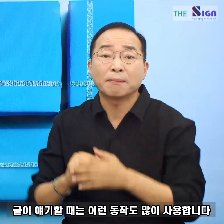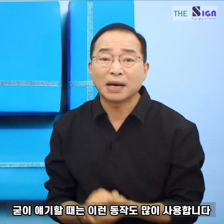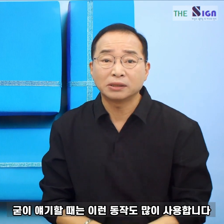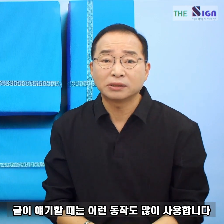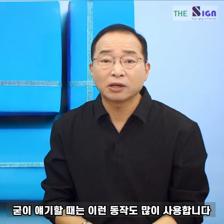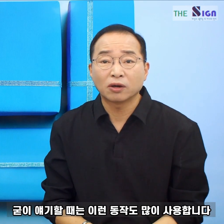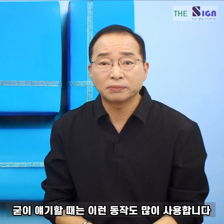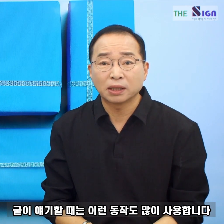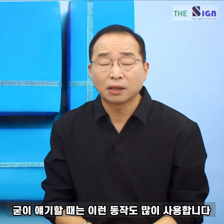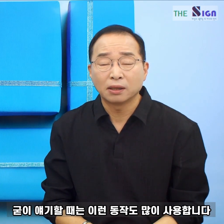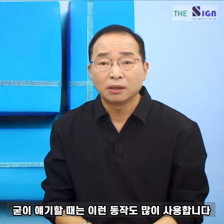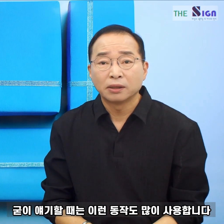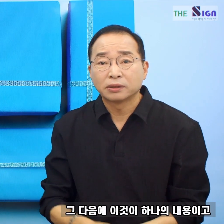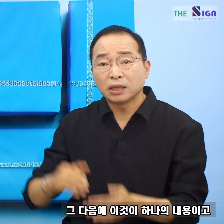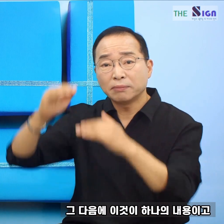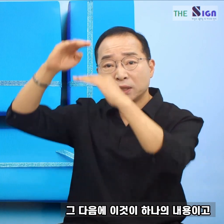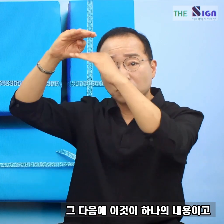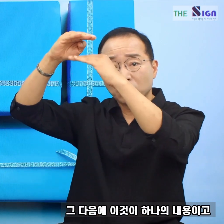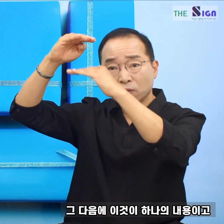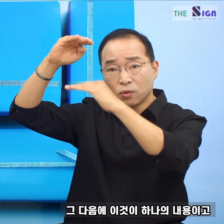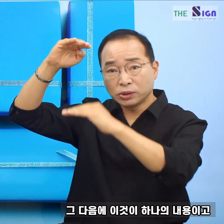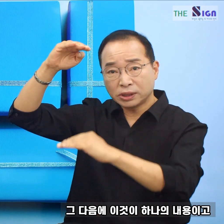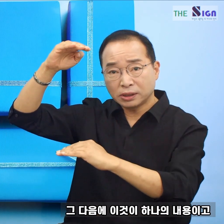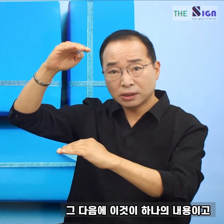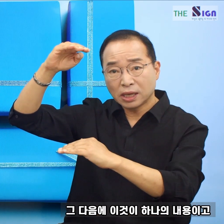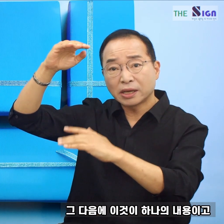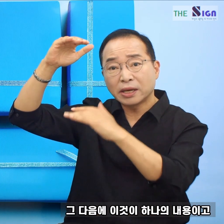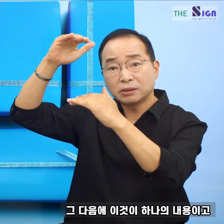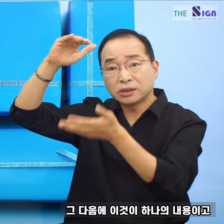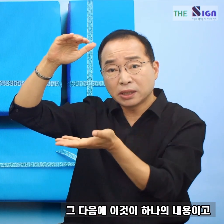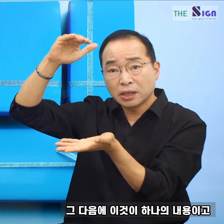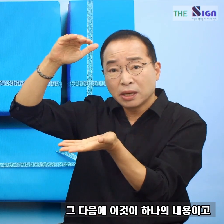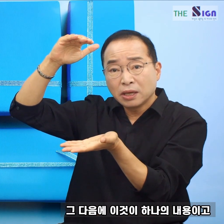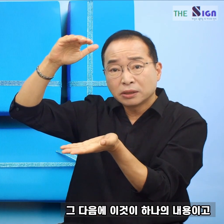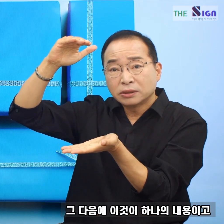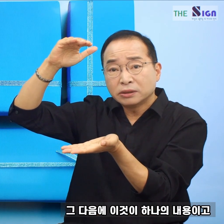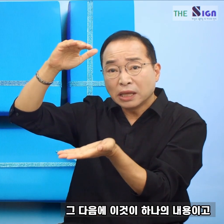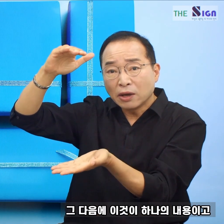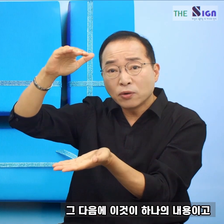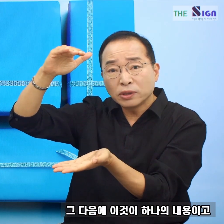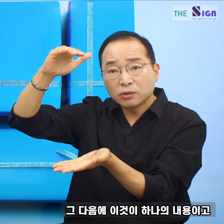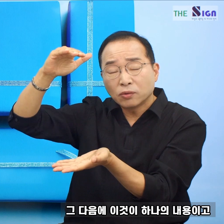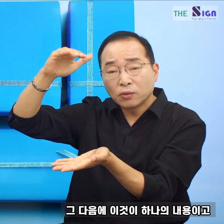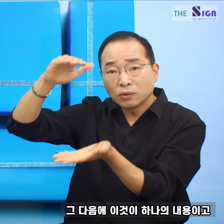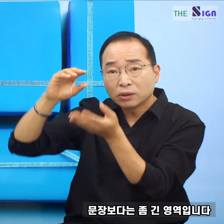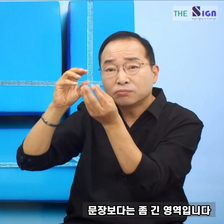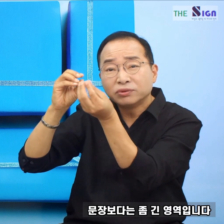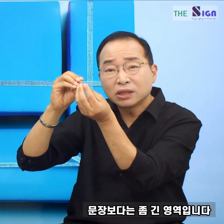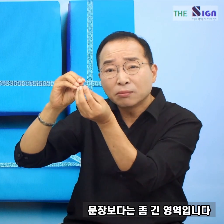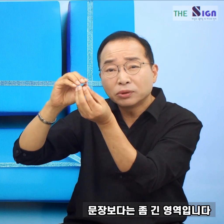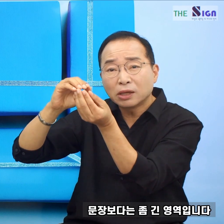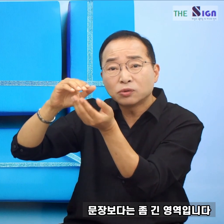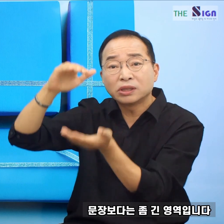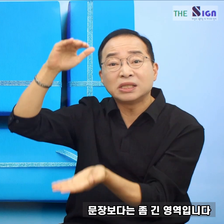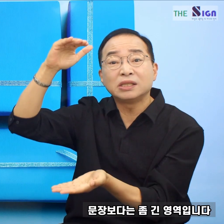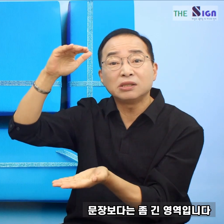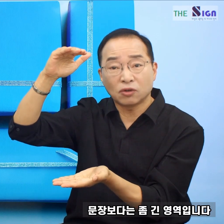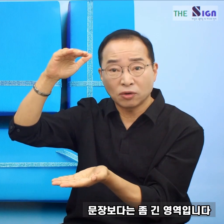많이 사용합니다. 그 다음에 요것이 하나의 이제 그 내용이고 그 문장보다는 좀 긴